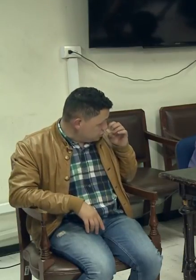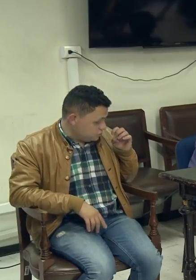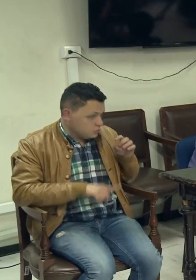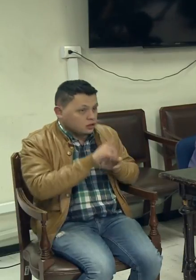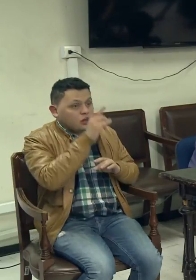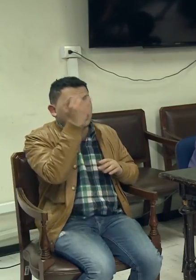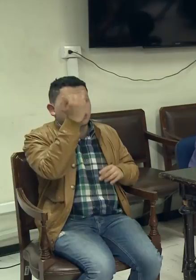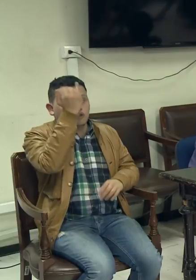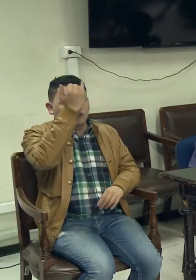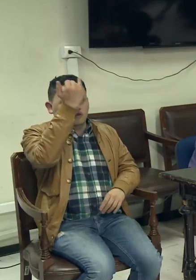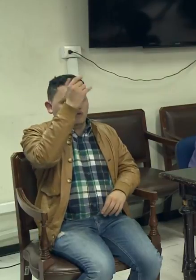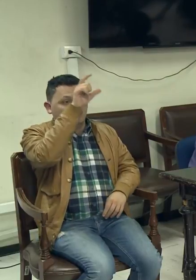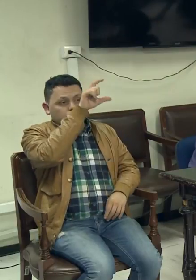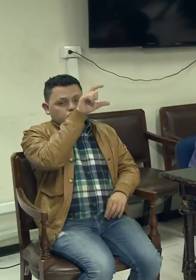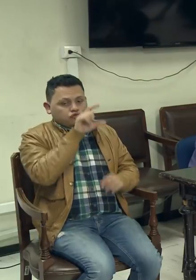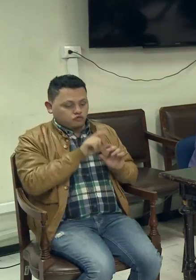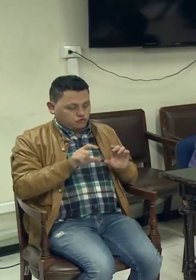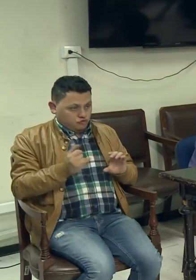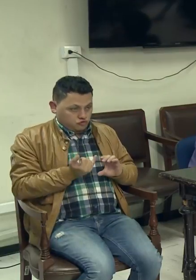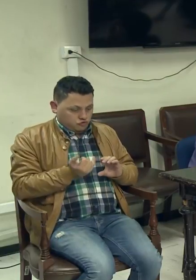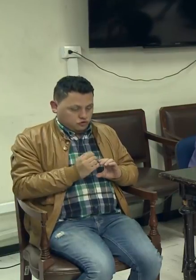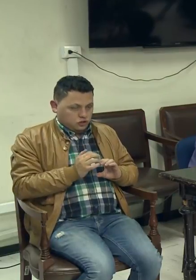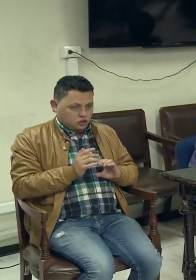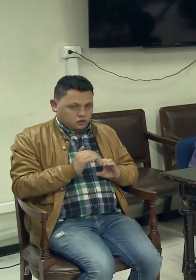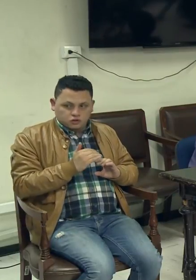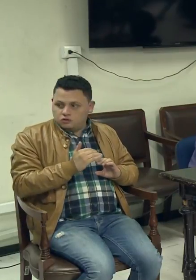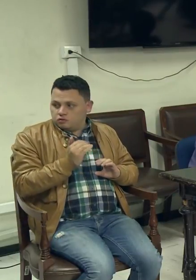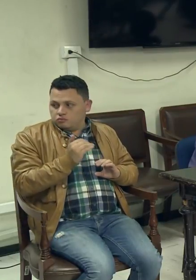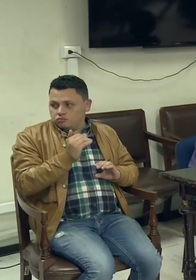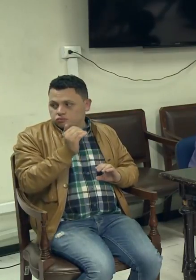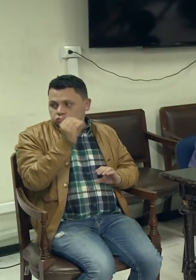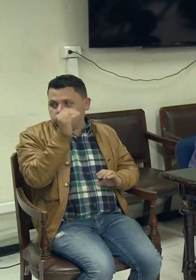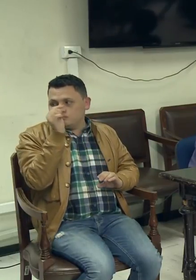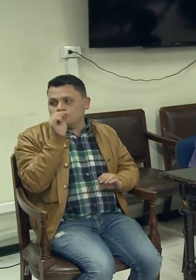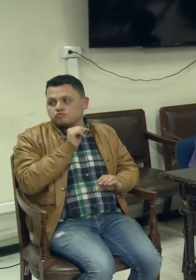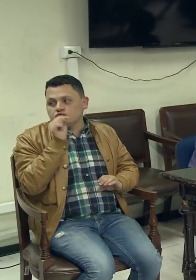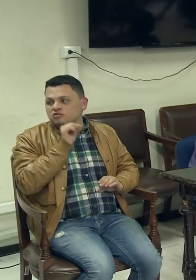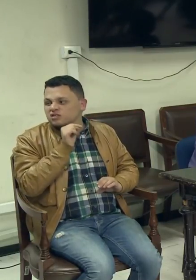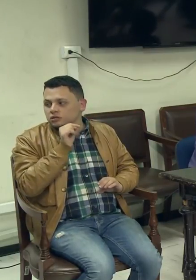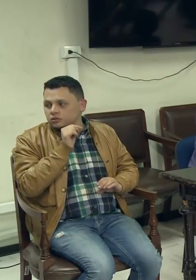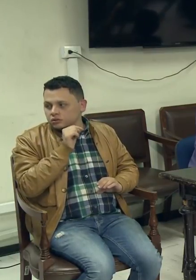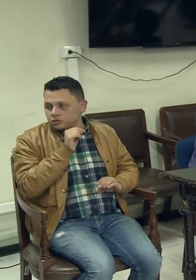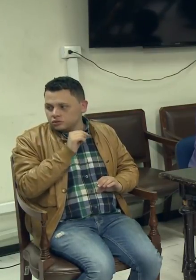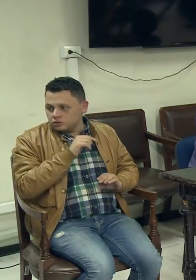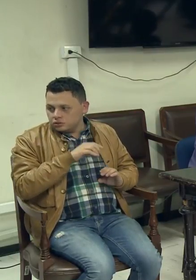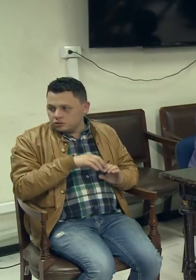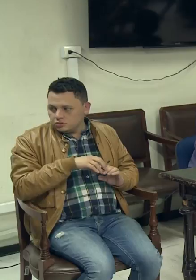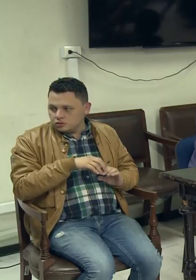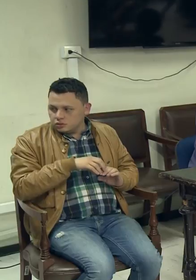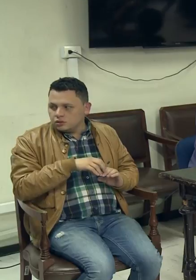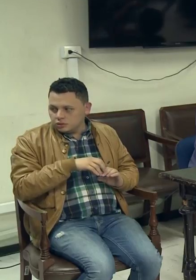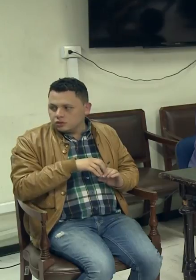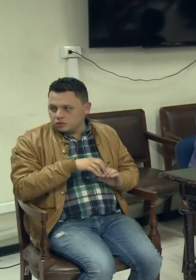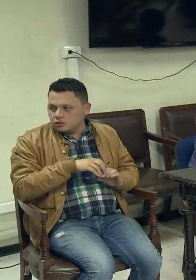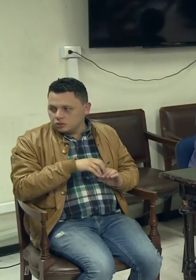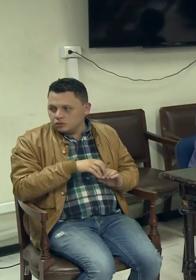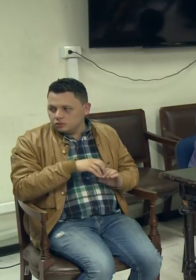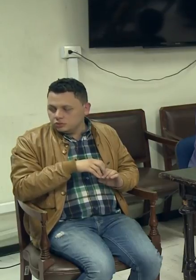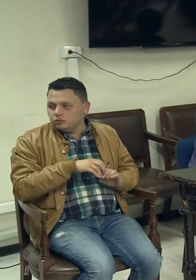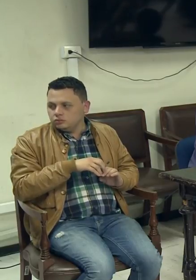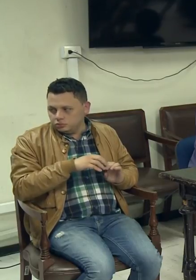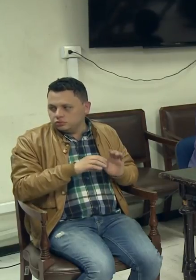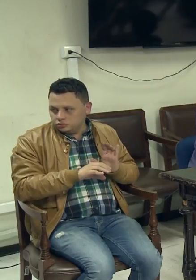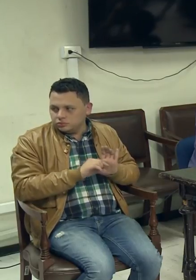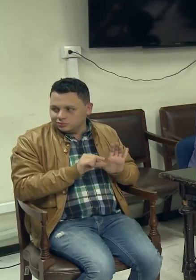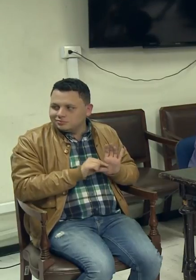azul al rojo y los consejos que te dan, ¿no? Entonces esto, el